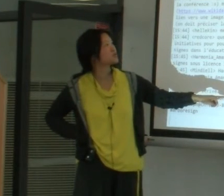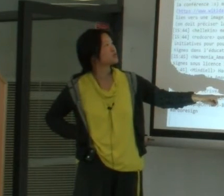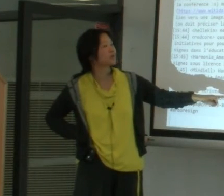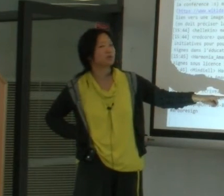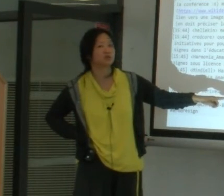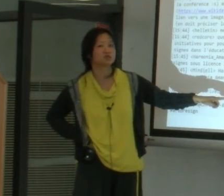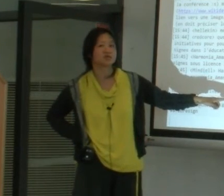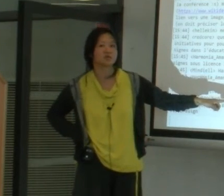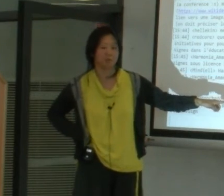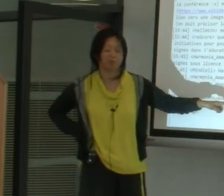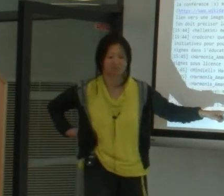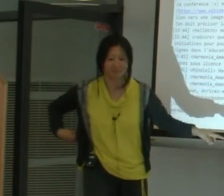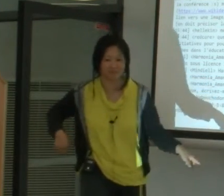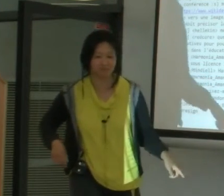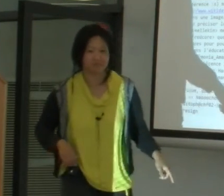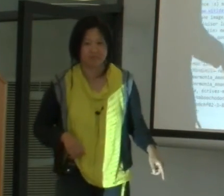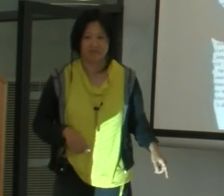Parce que moi je vais pas relire tout ce qui.